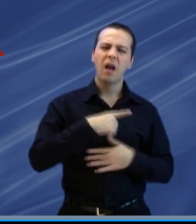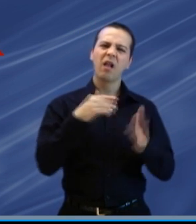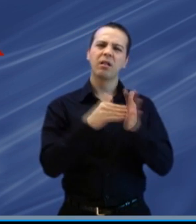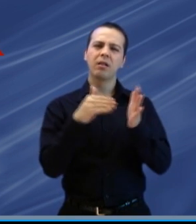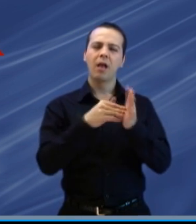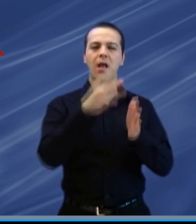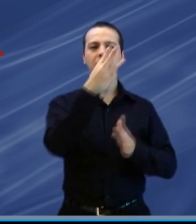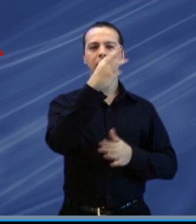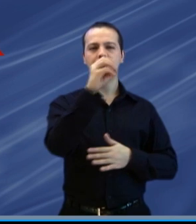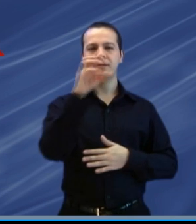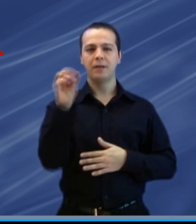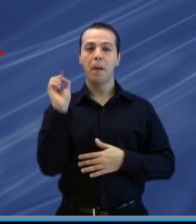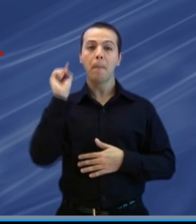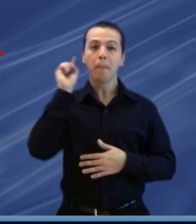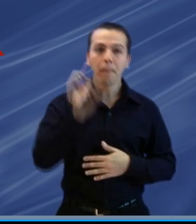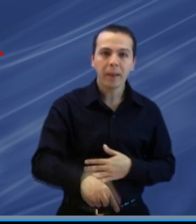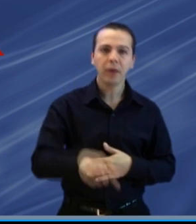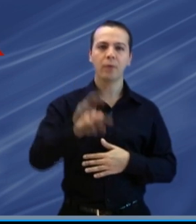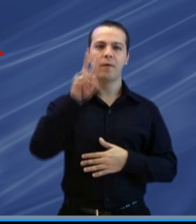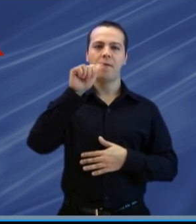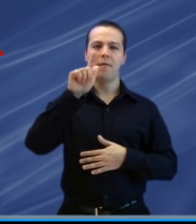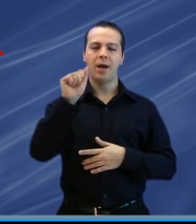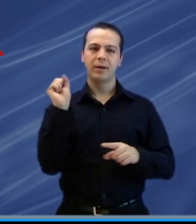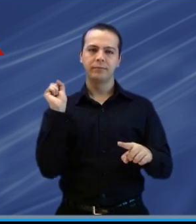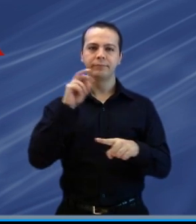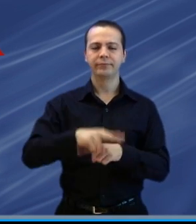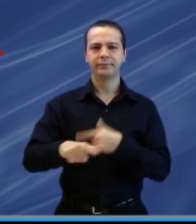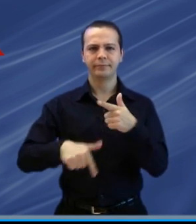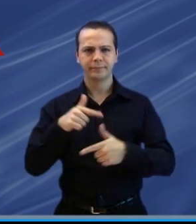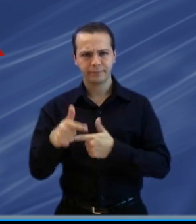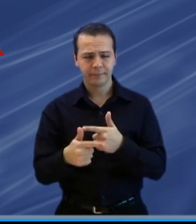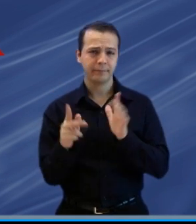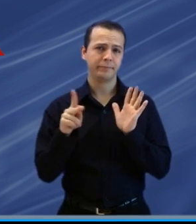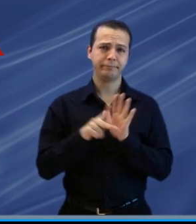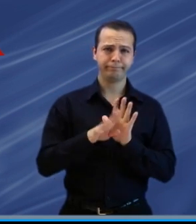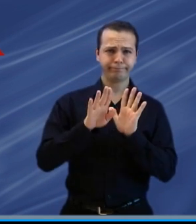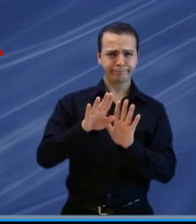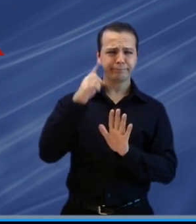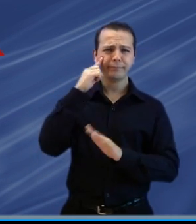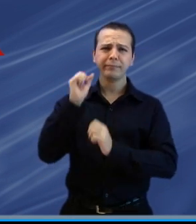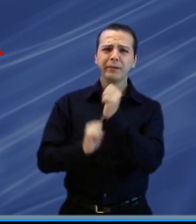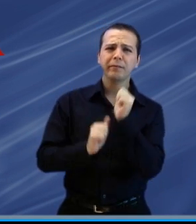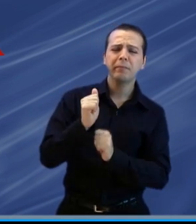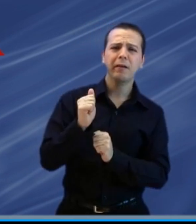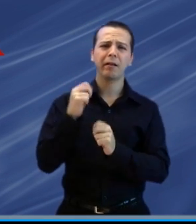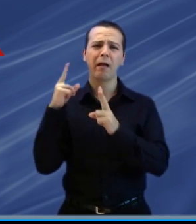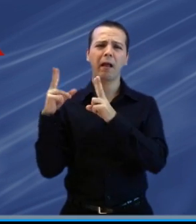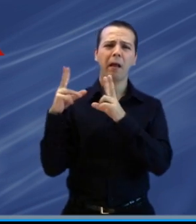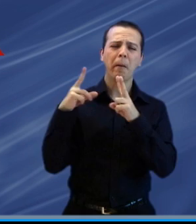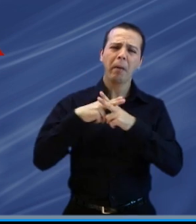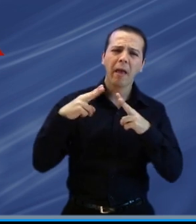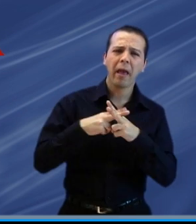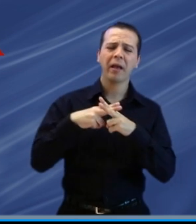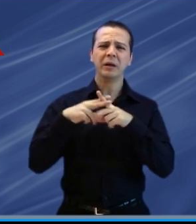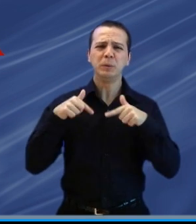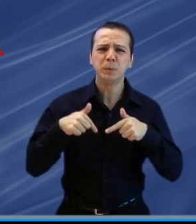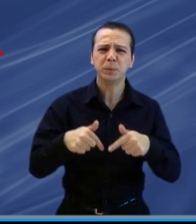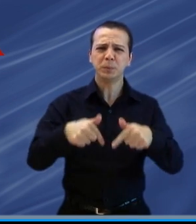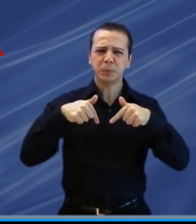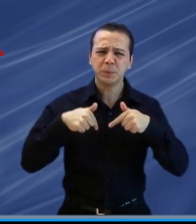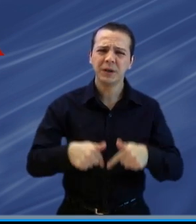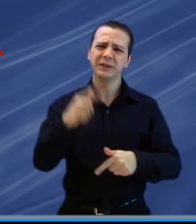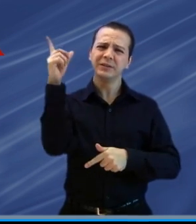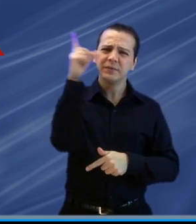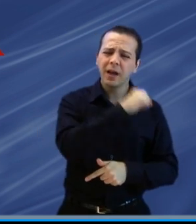pouco, 300 mil vagas preenchidas. As empresas brigam e elas lutam aí para preencher